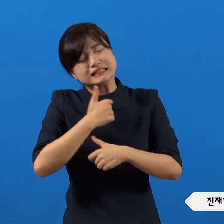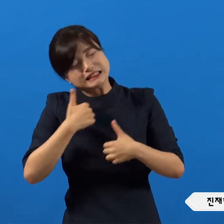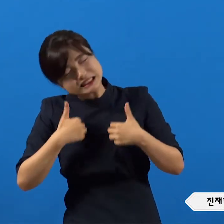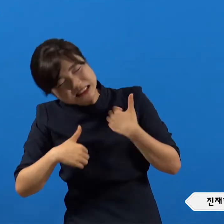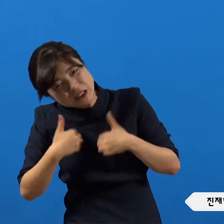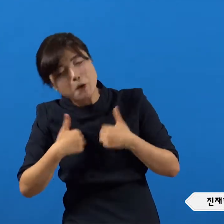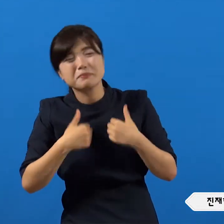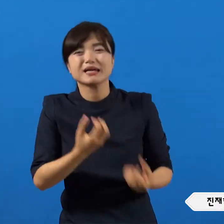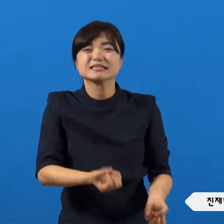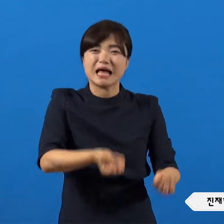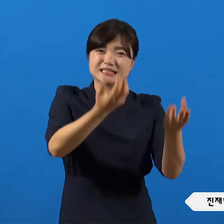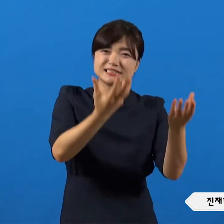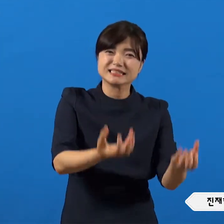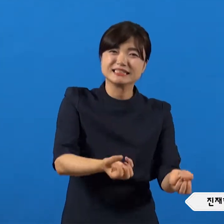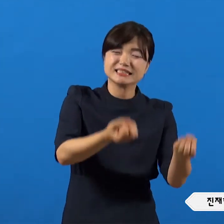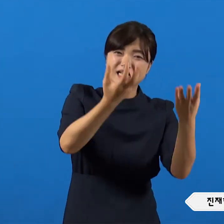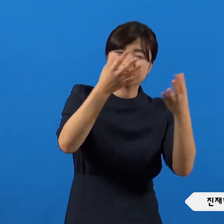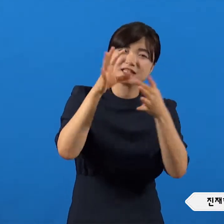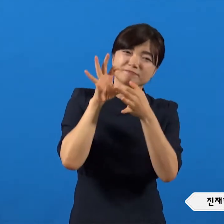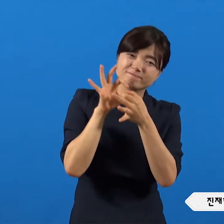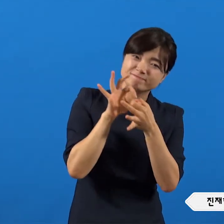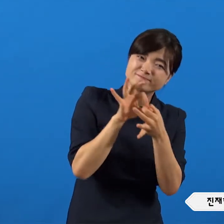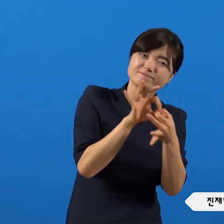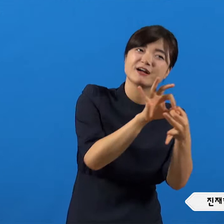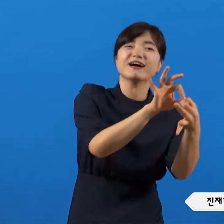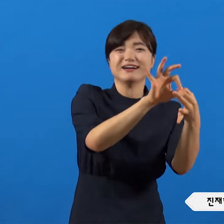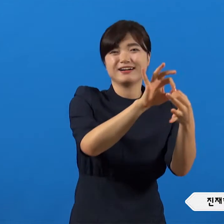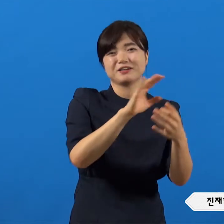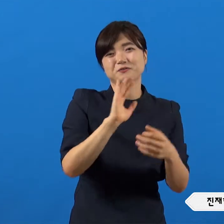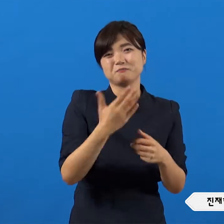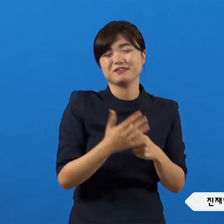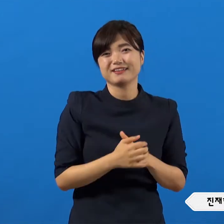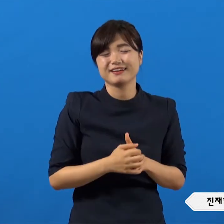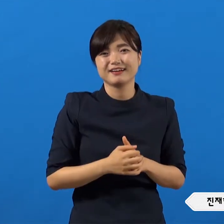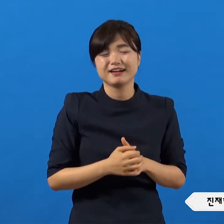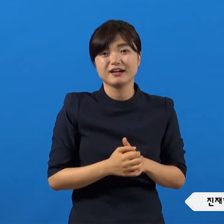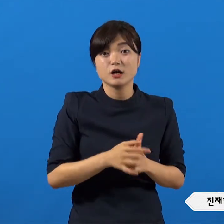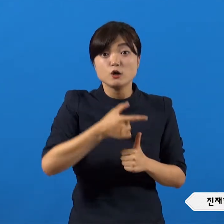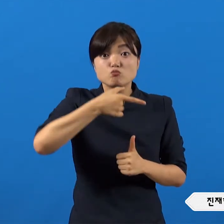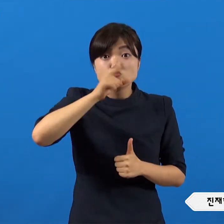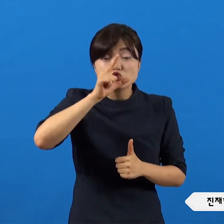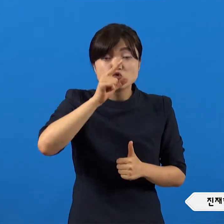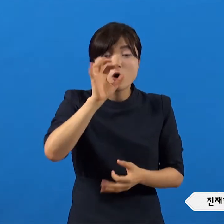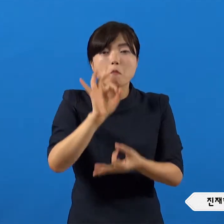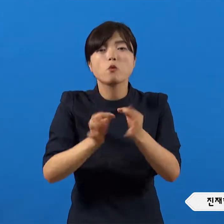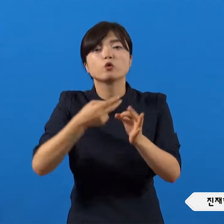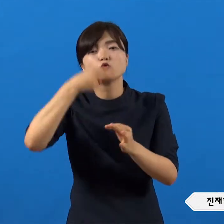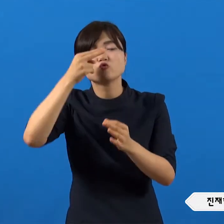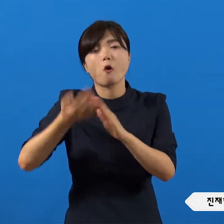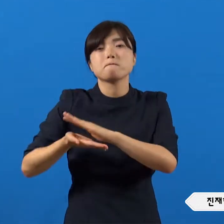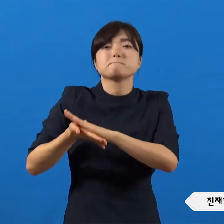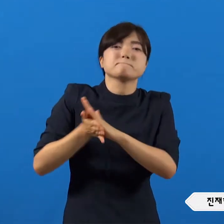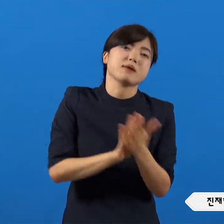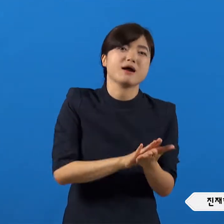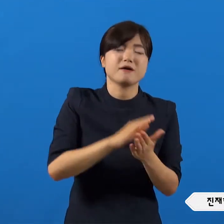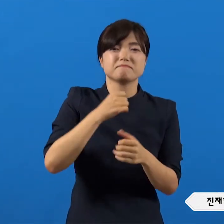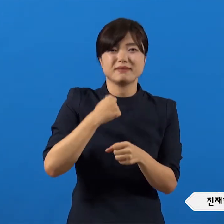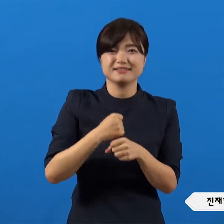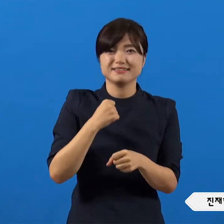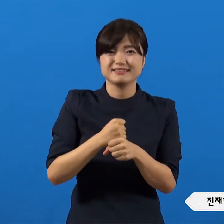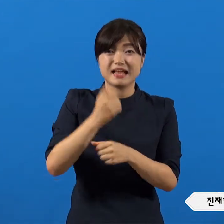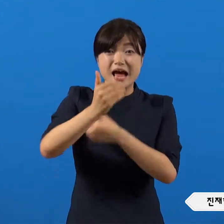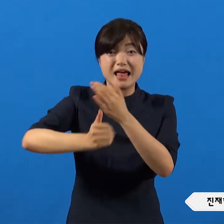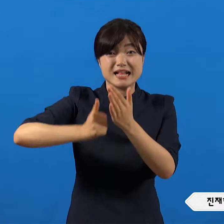잔치가 계속되는 장면이 성경에 나옵니다. 물을 포도주로 만드신